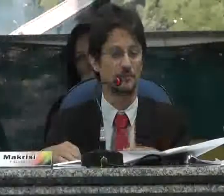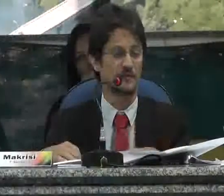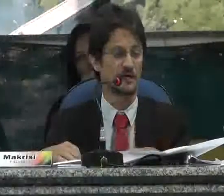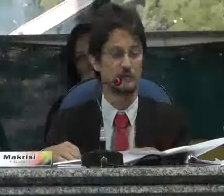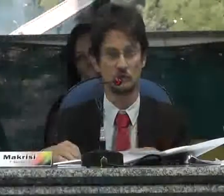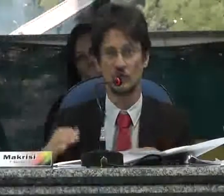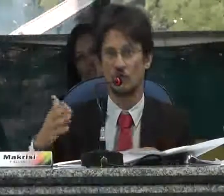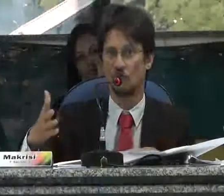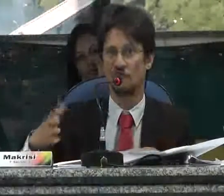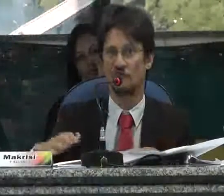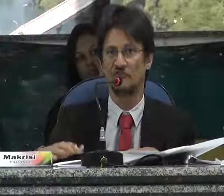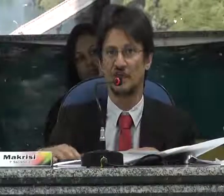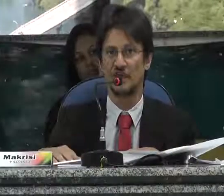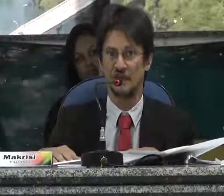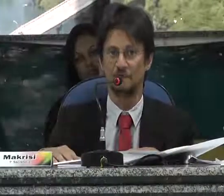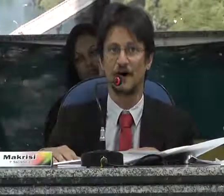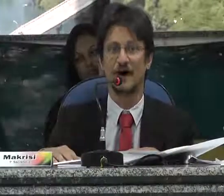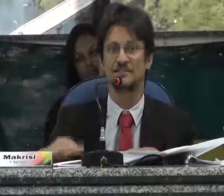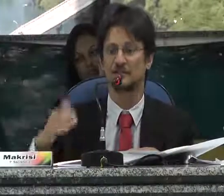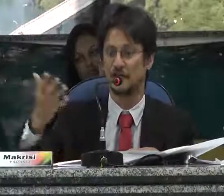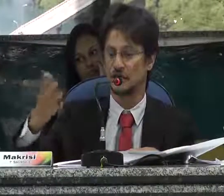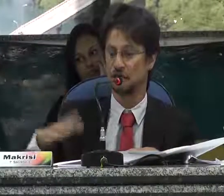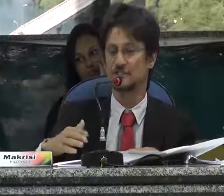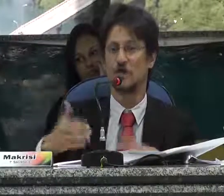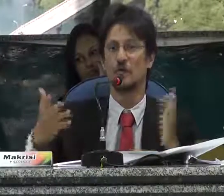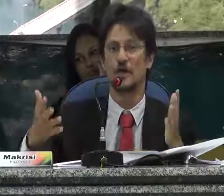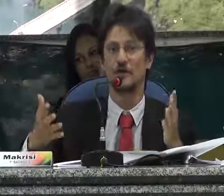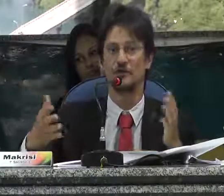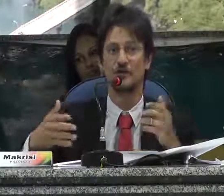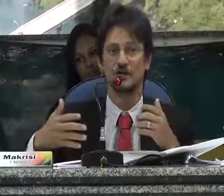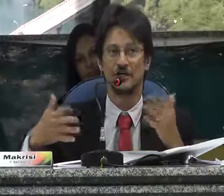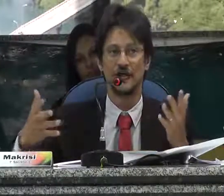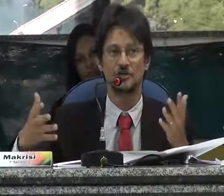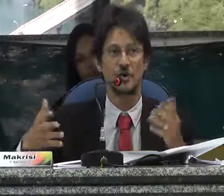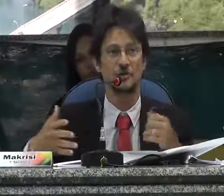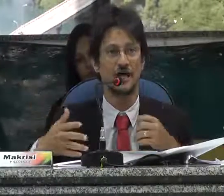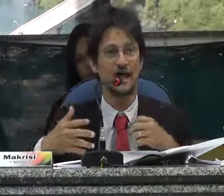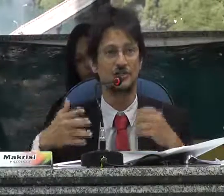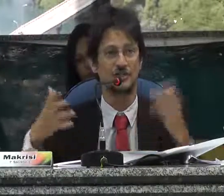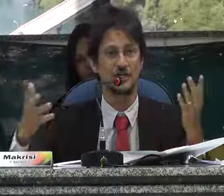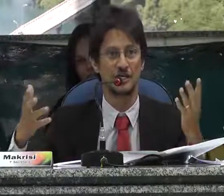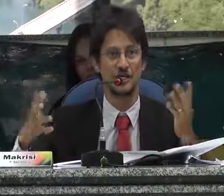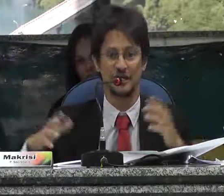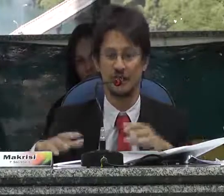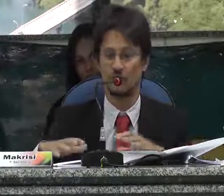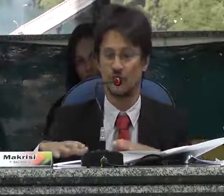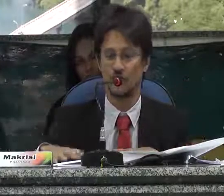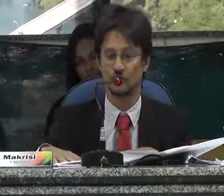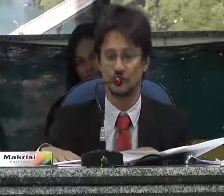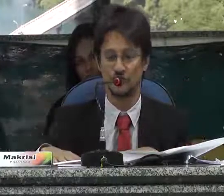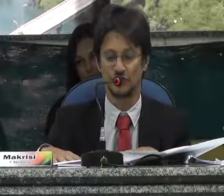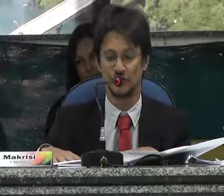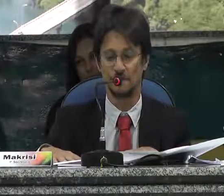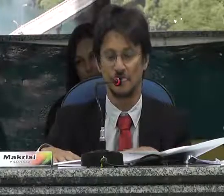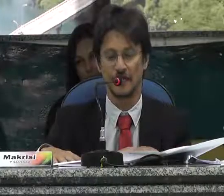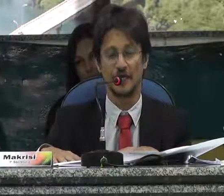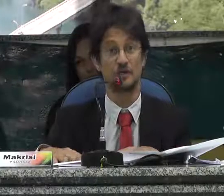que possamos conviver em paz e buscar um reino, de igualdade, um reino